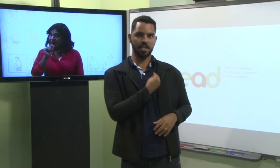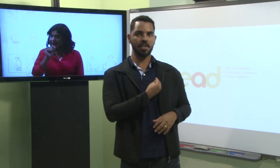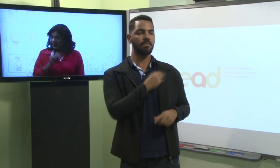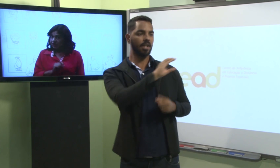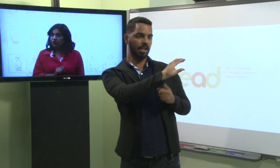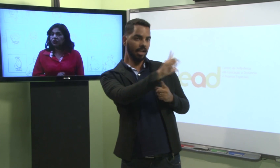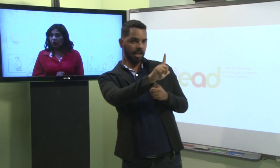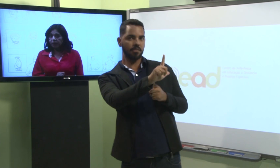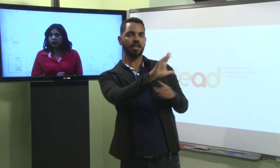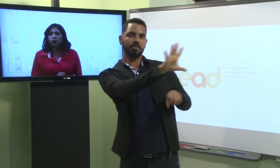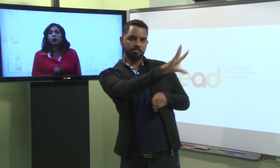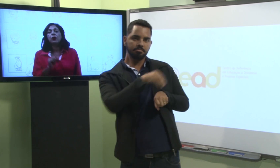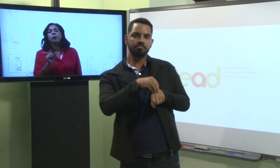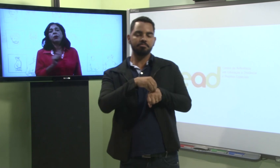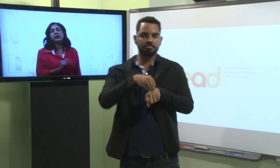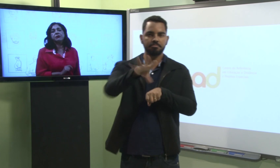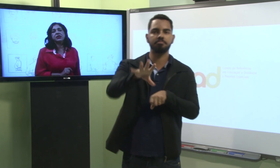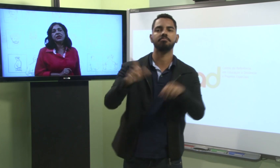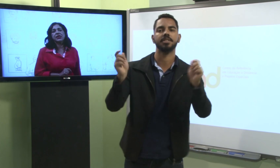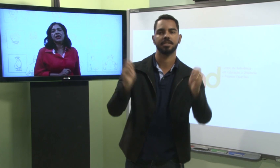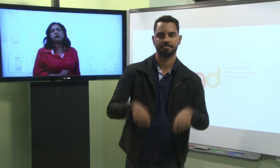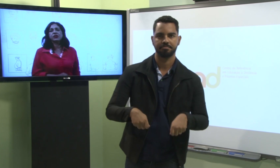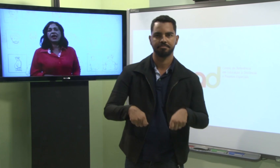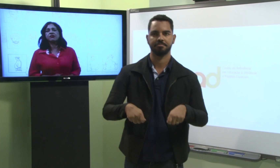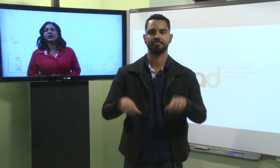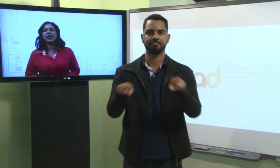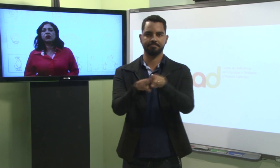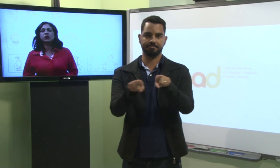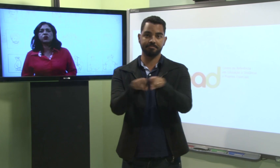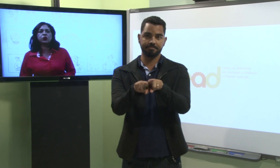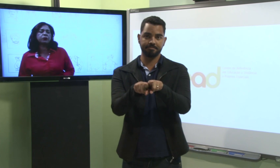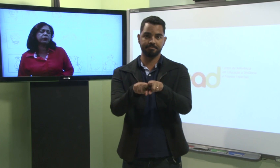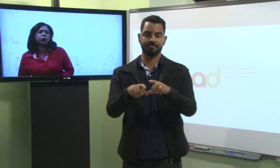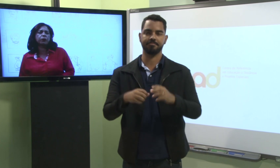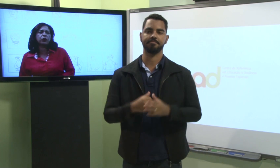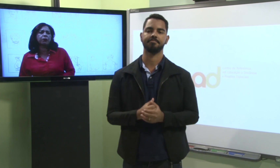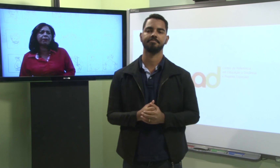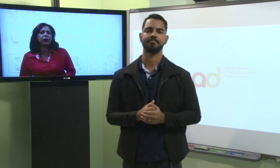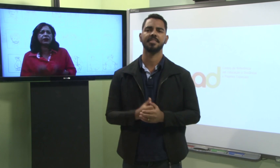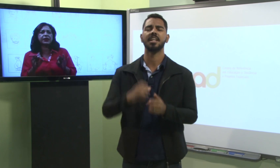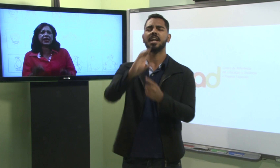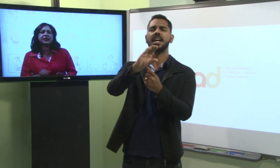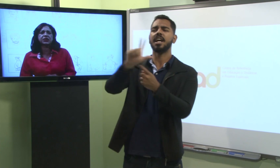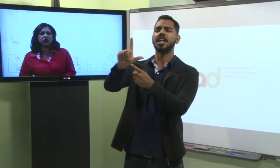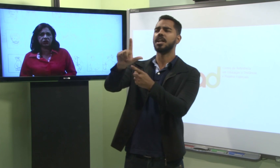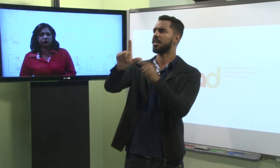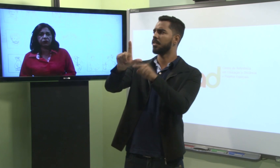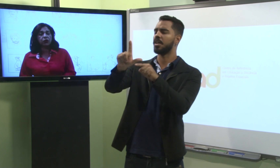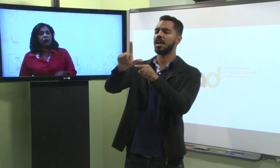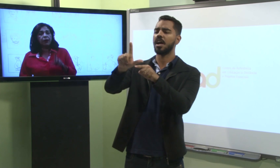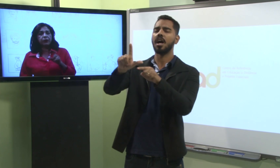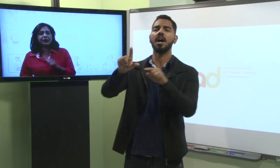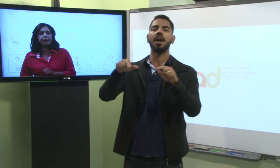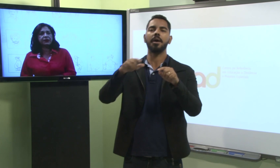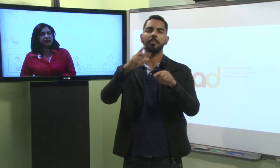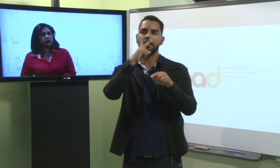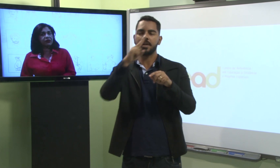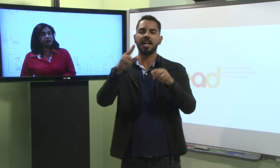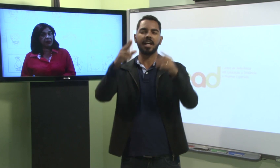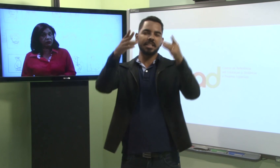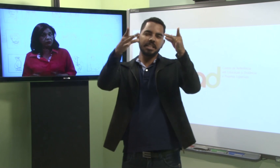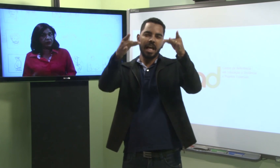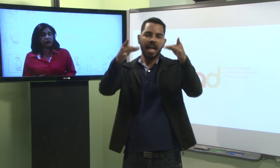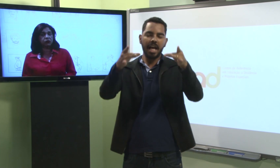exploramos neste tópico, podemos entender que os classificadores cumprem um papel descritivo, pois